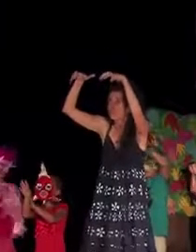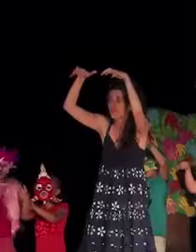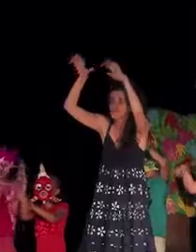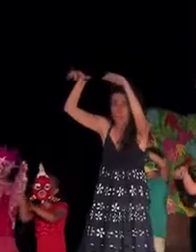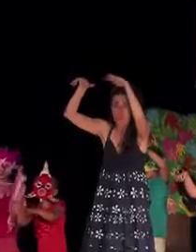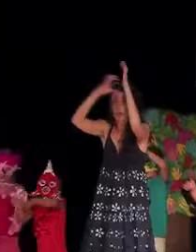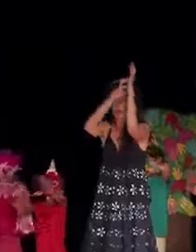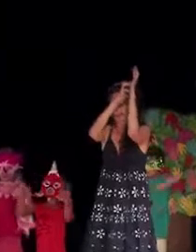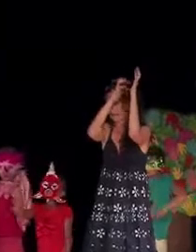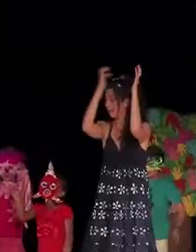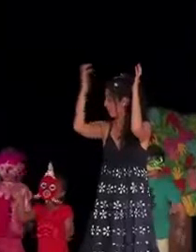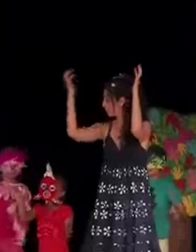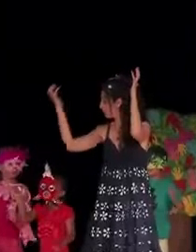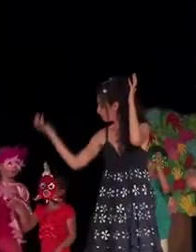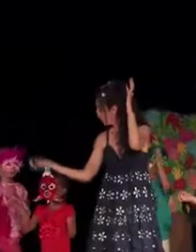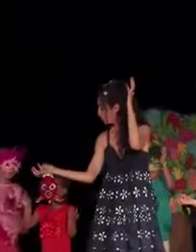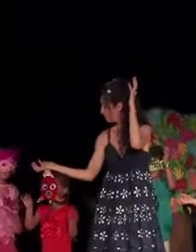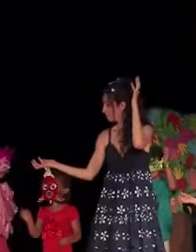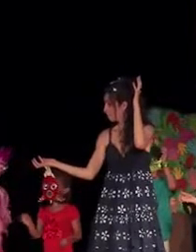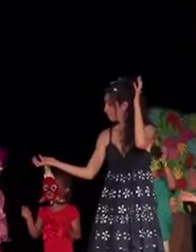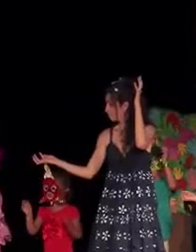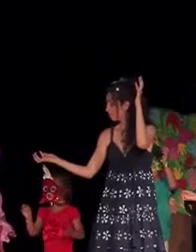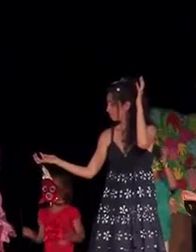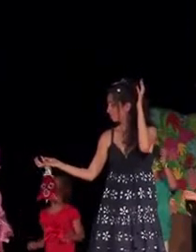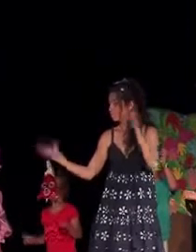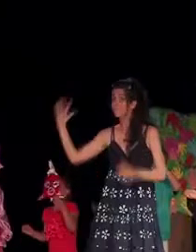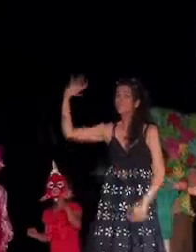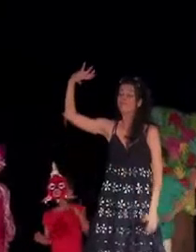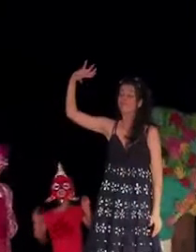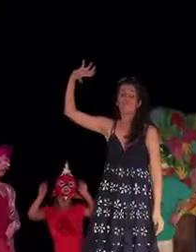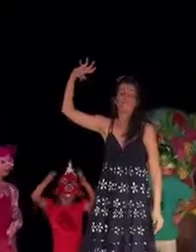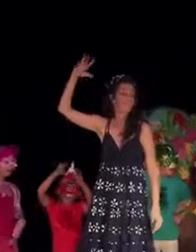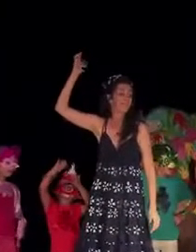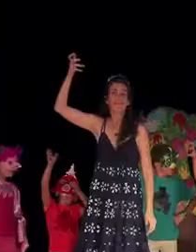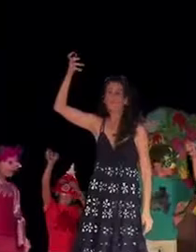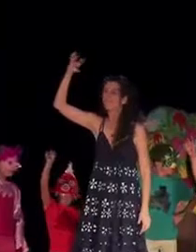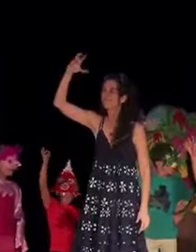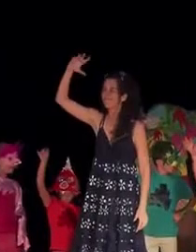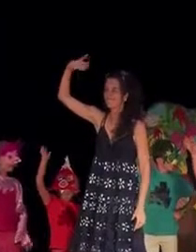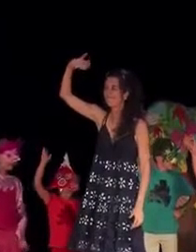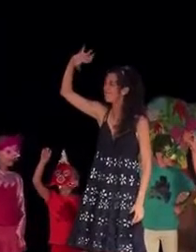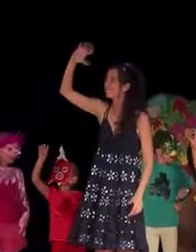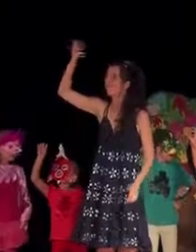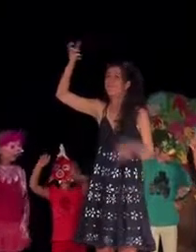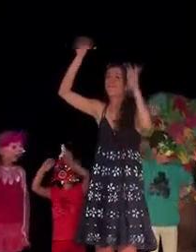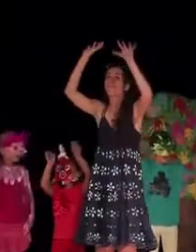pluie. Gypsy tombe par terre. Mais le soleil